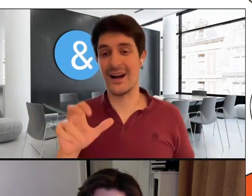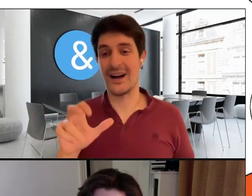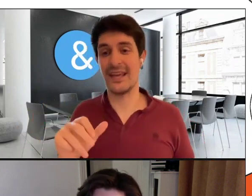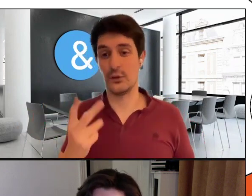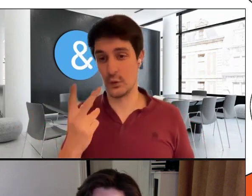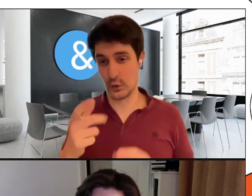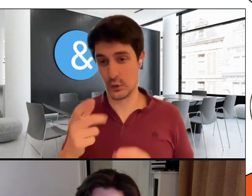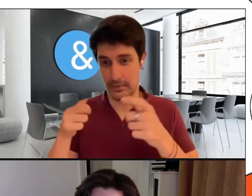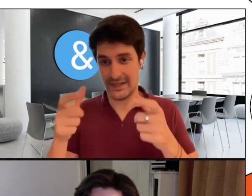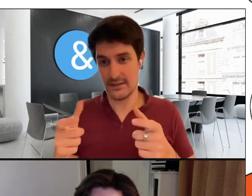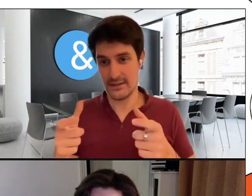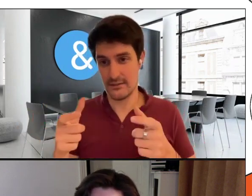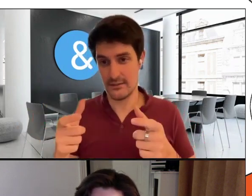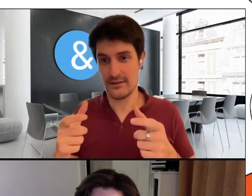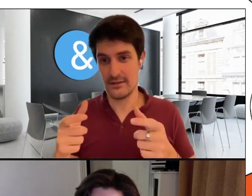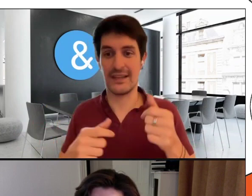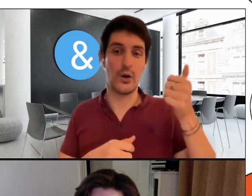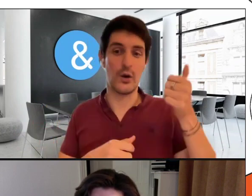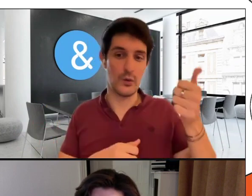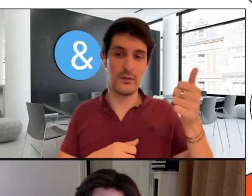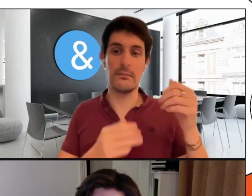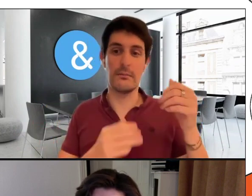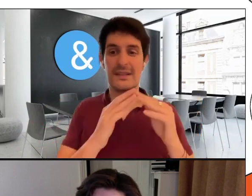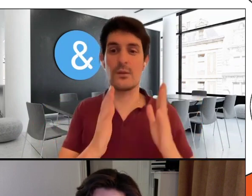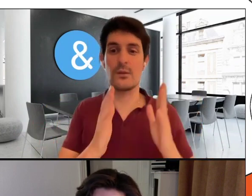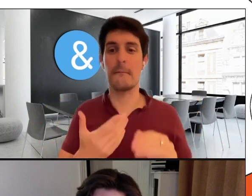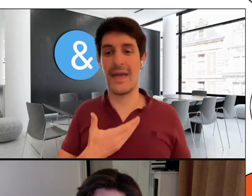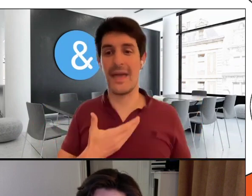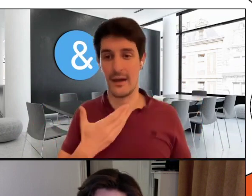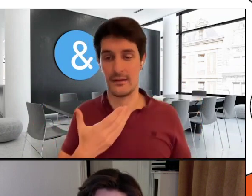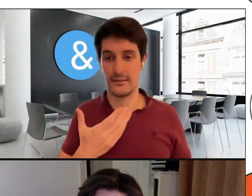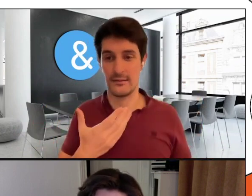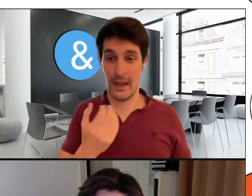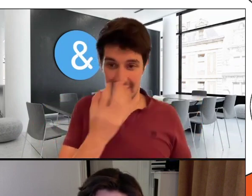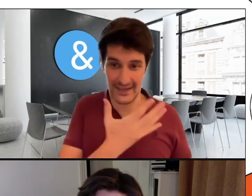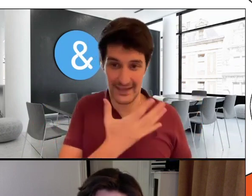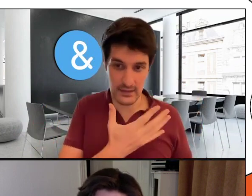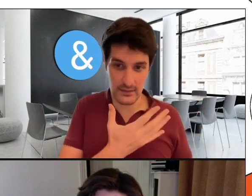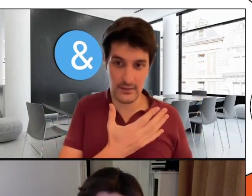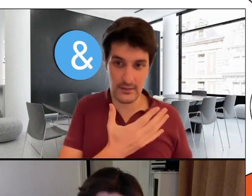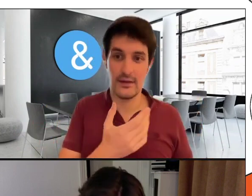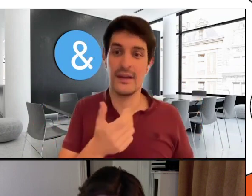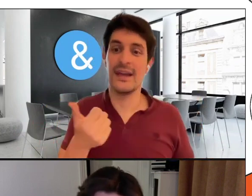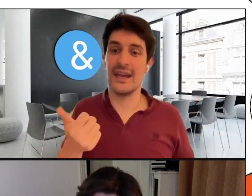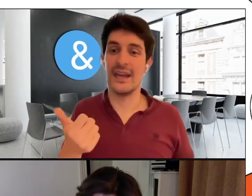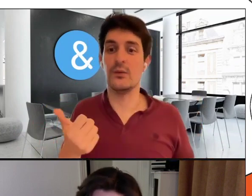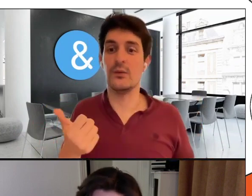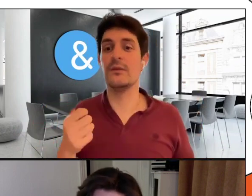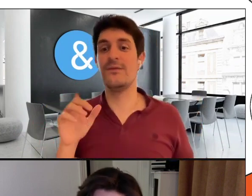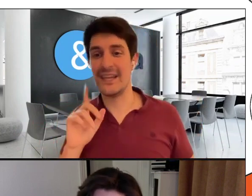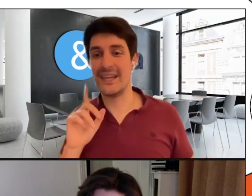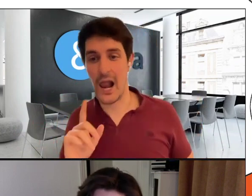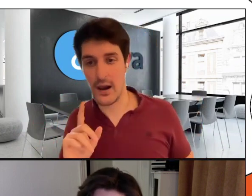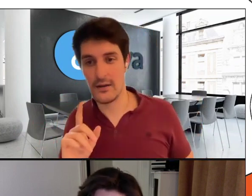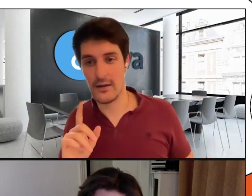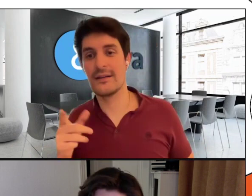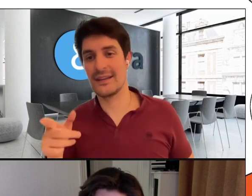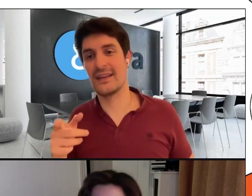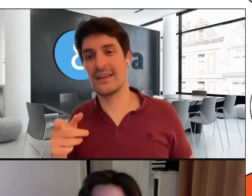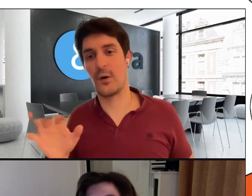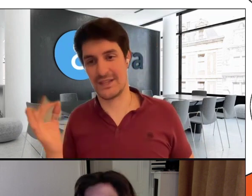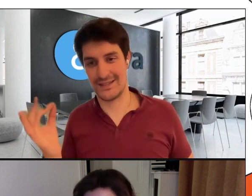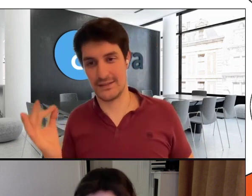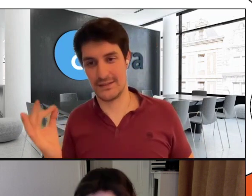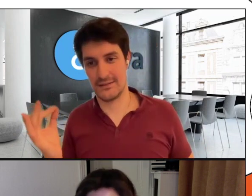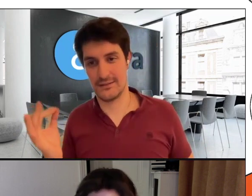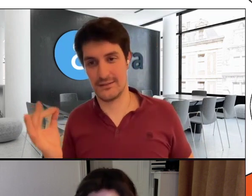deux entreprises, une maison mère américaine et une filiale qui est française.